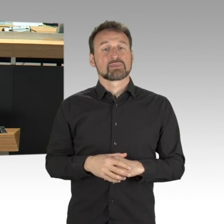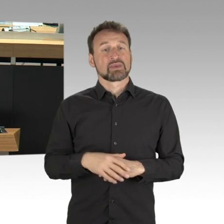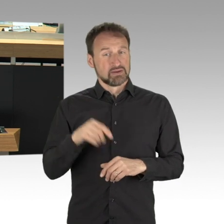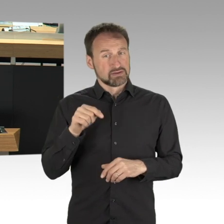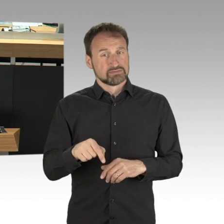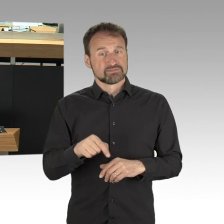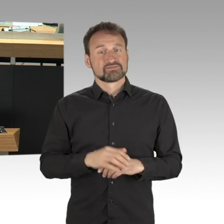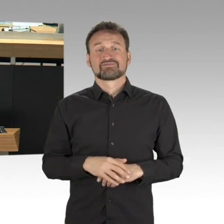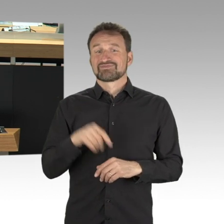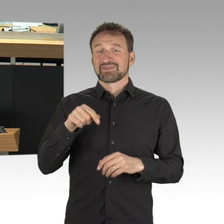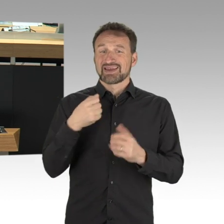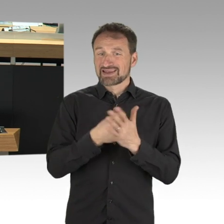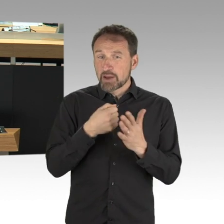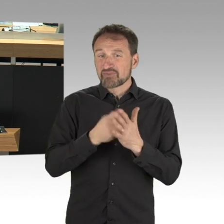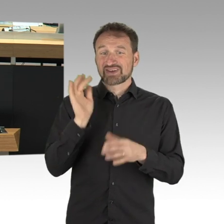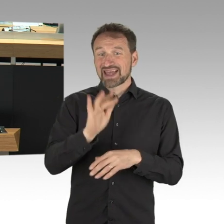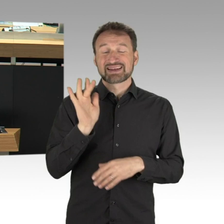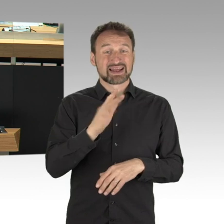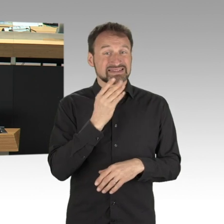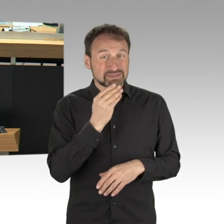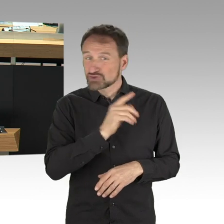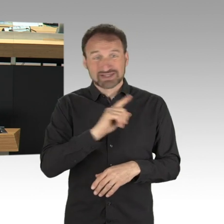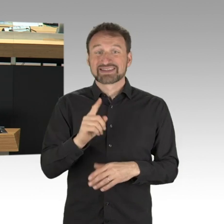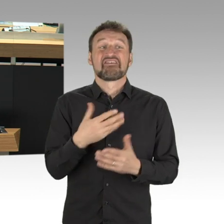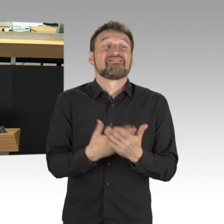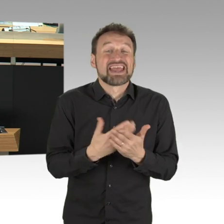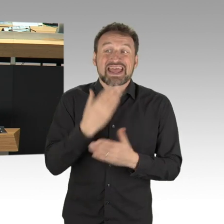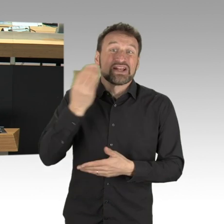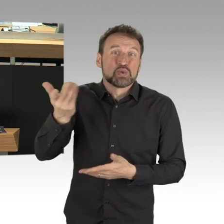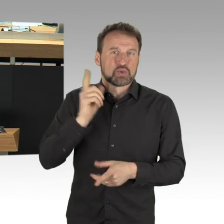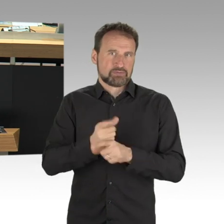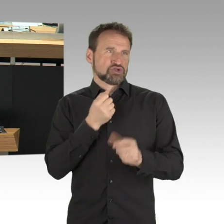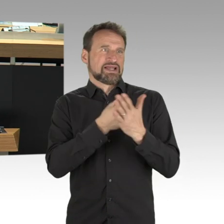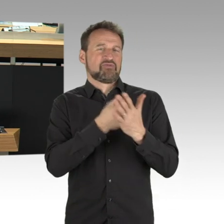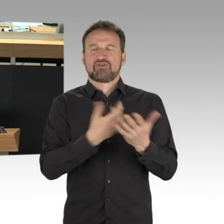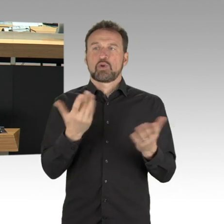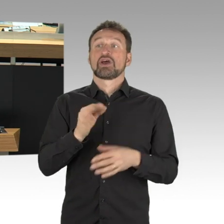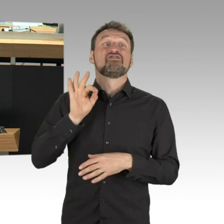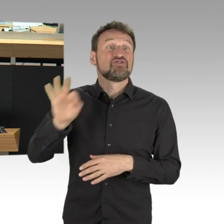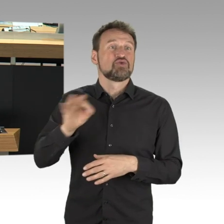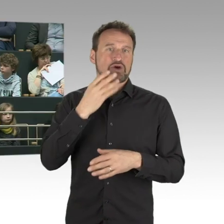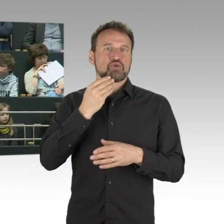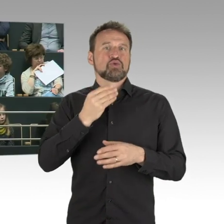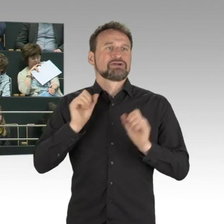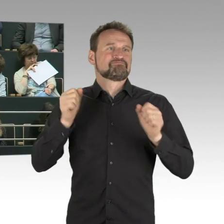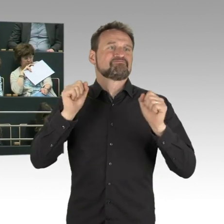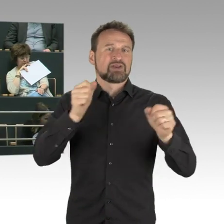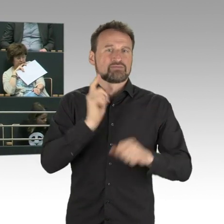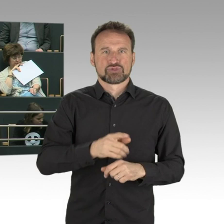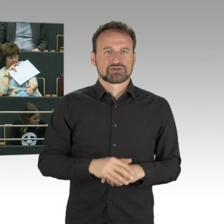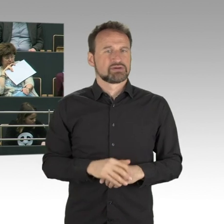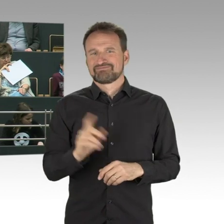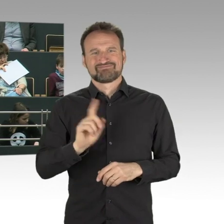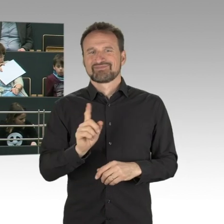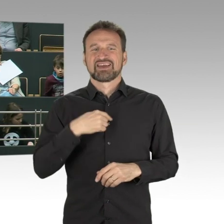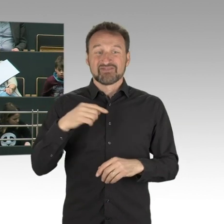nur wegen oder für die Juden zu führen, sondern für die offene, liberale, tolerante und demokratische Gesellschaft. In diesem Sinn tun wir